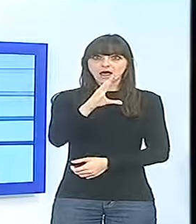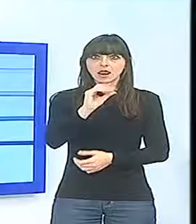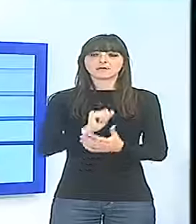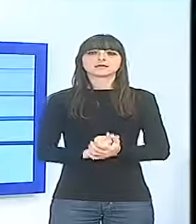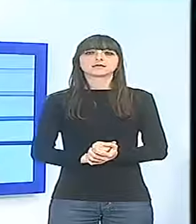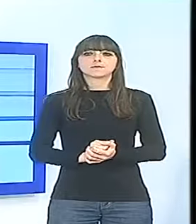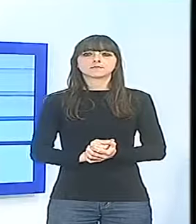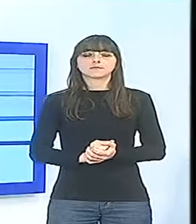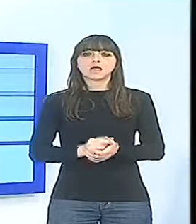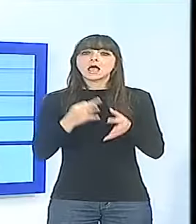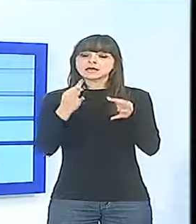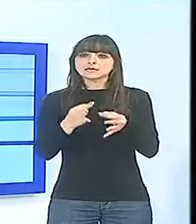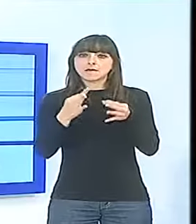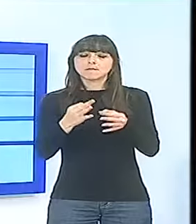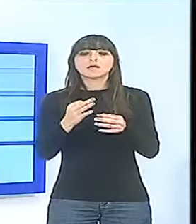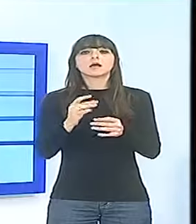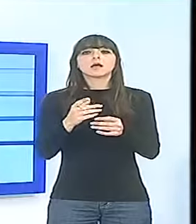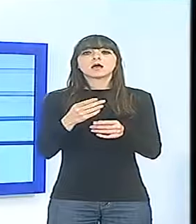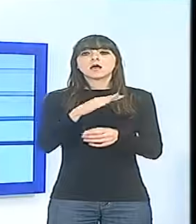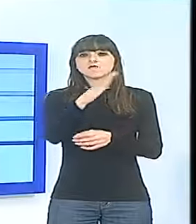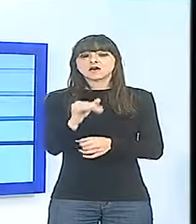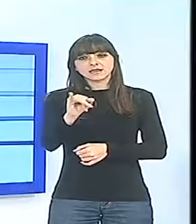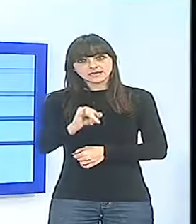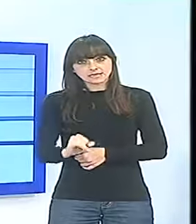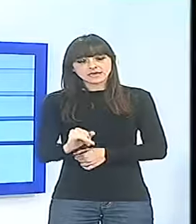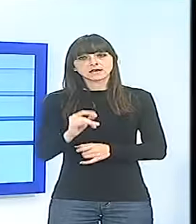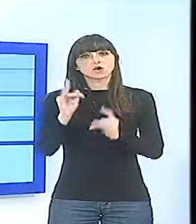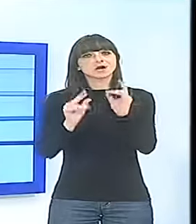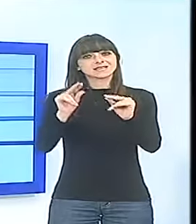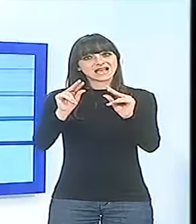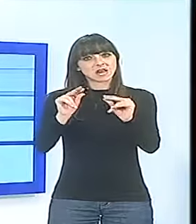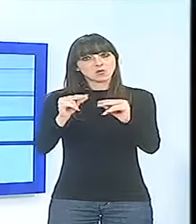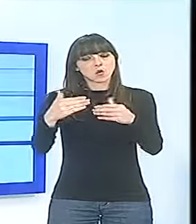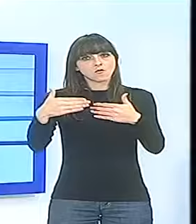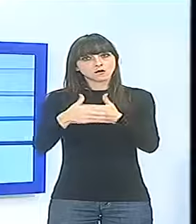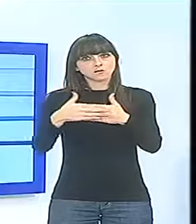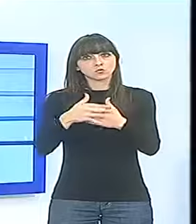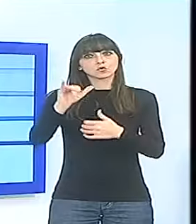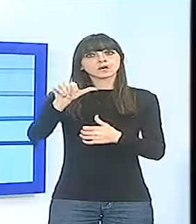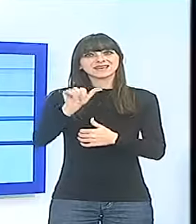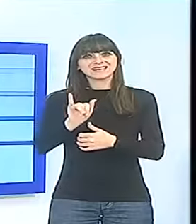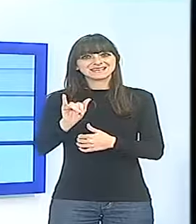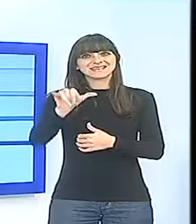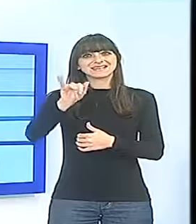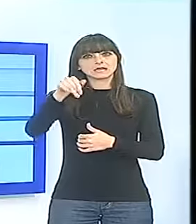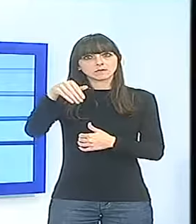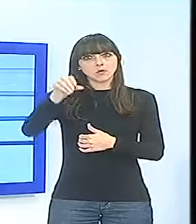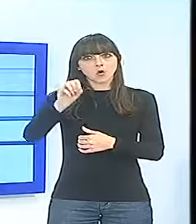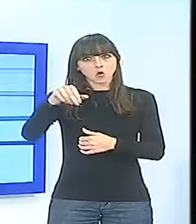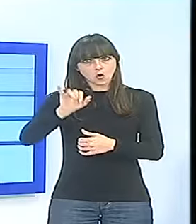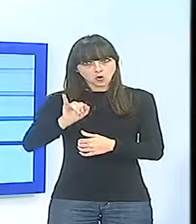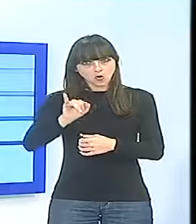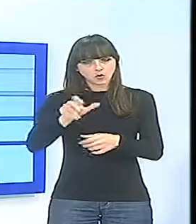del Serchio, a Castelnuovo, è durata poco l'occupazione da parte degli studenti dell'istituto Isi Simoni. I ragazzi, che si